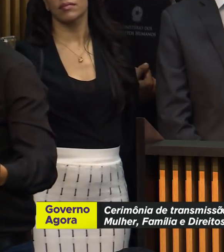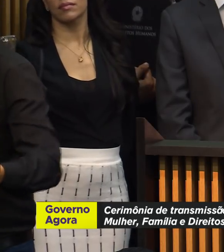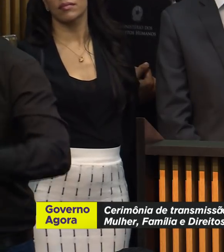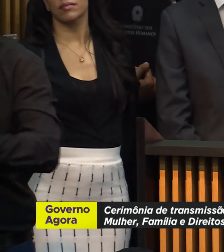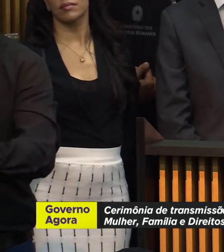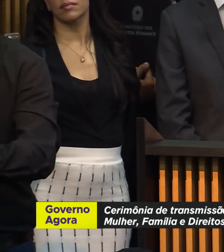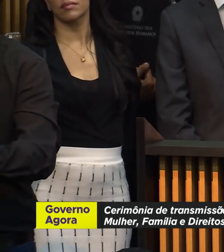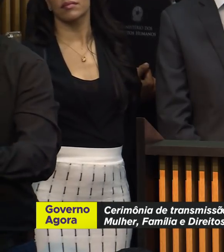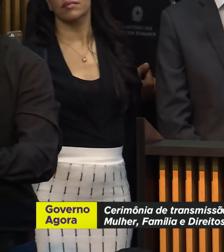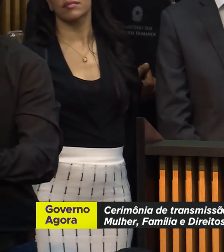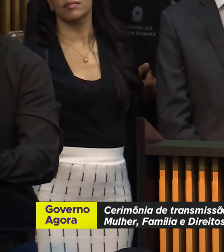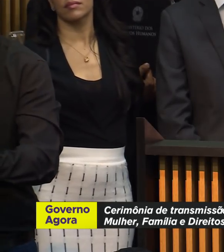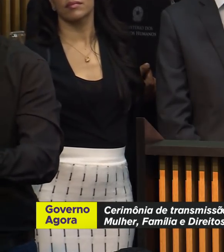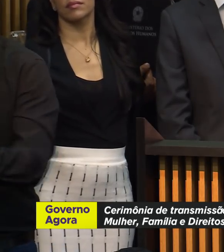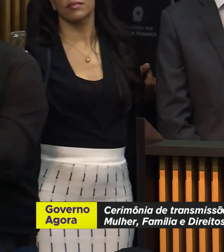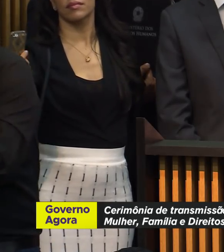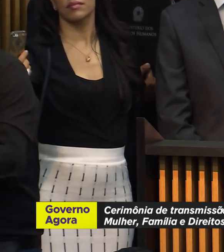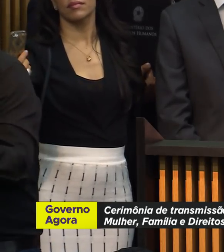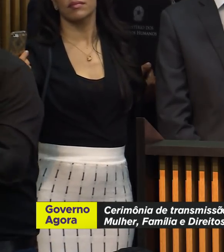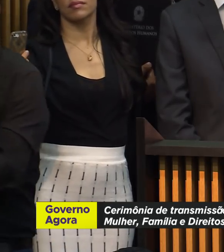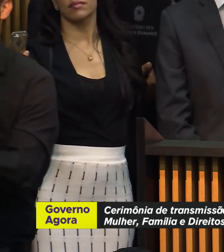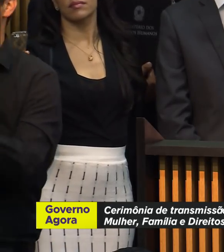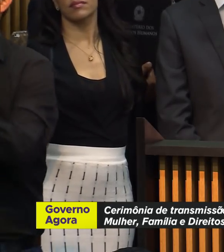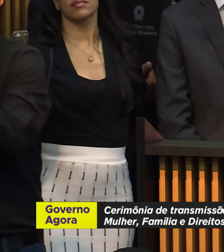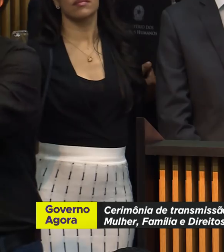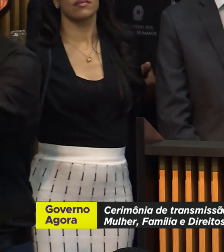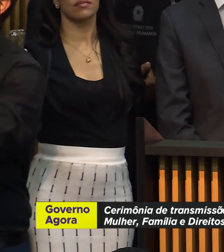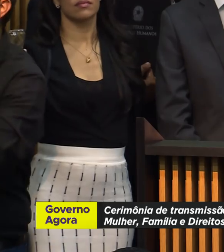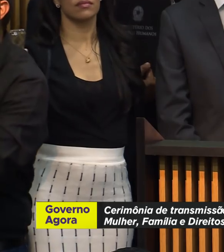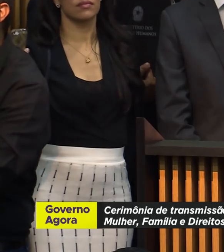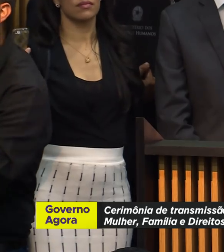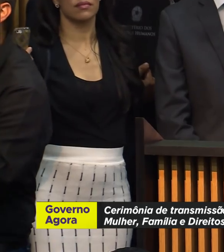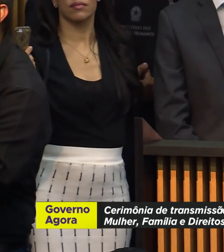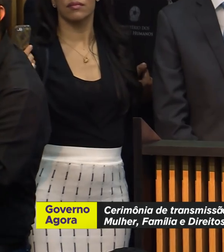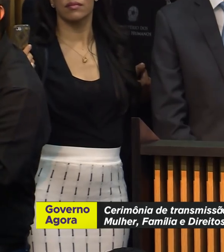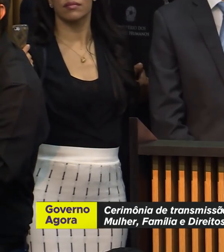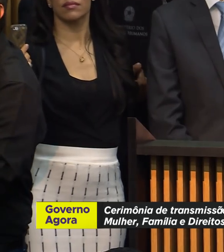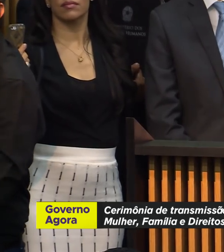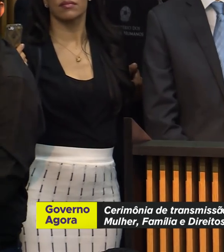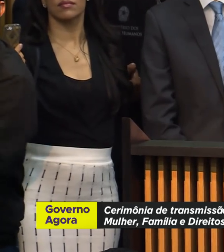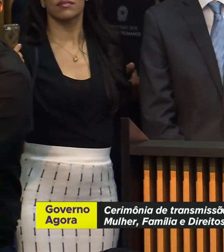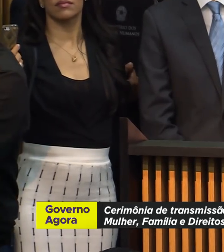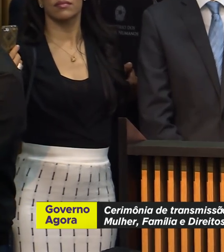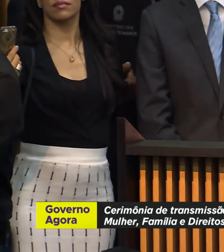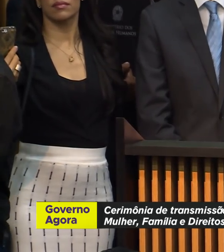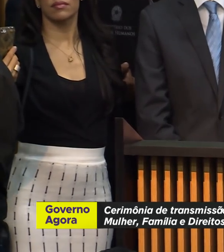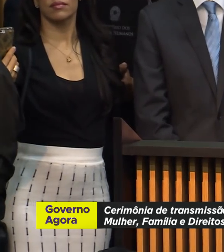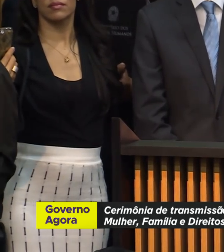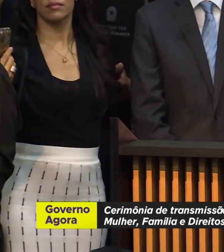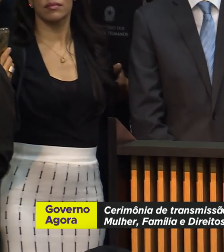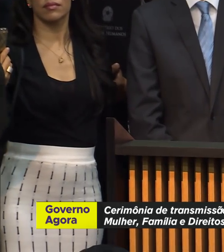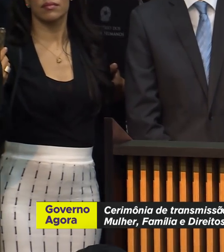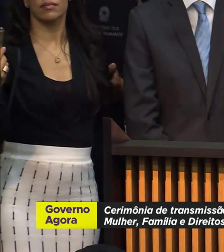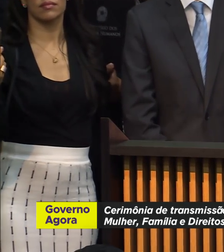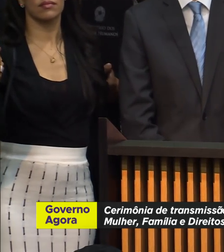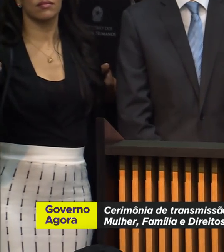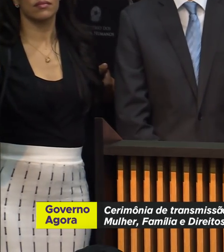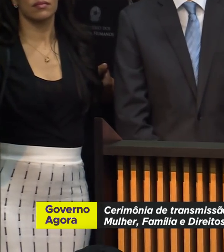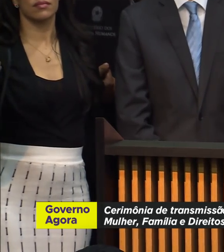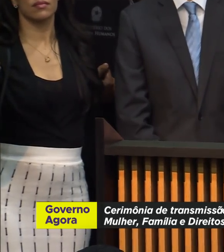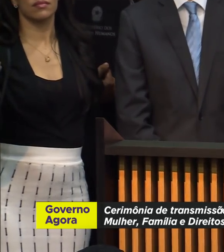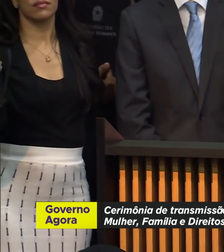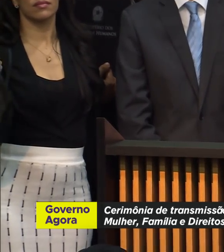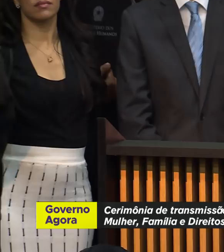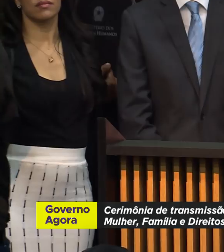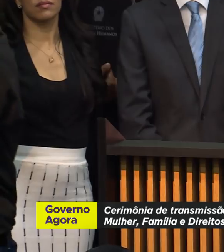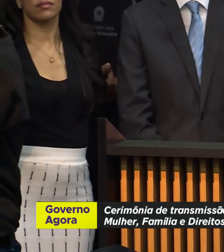crianças. E alguns índios, em nome da cultura, e por não saber o que fazer, às vezes são obrigados a sacrificar